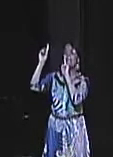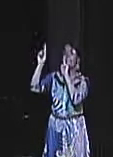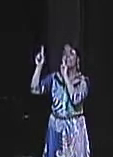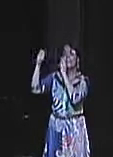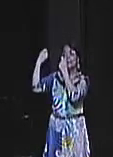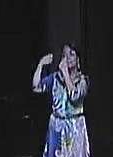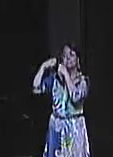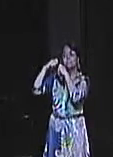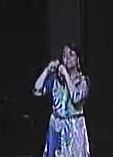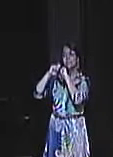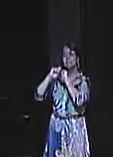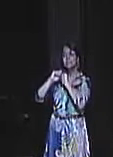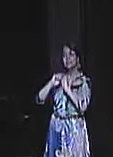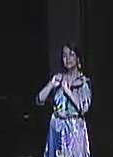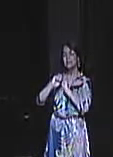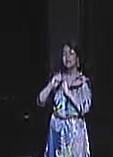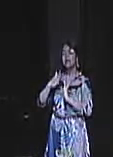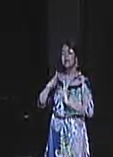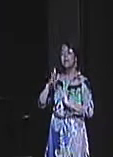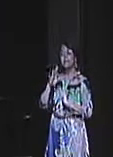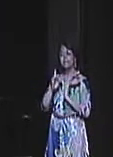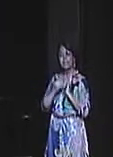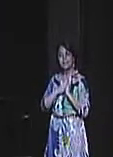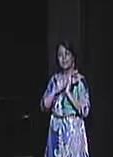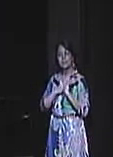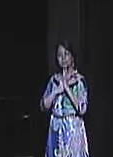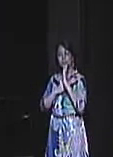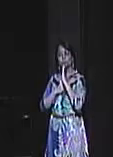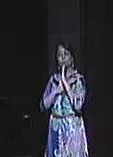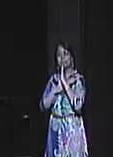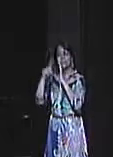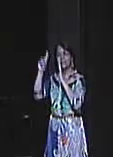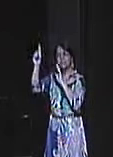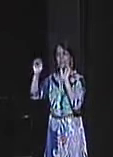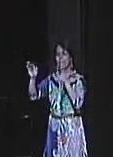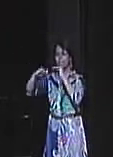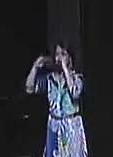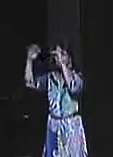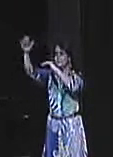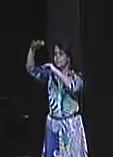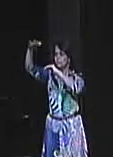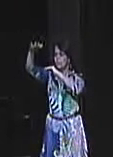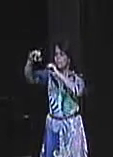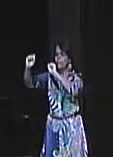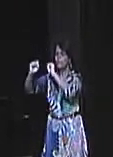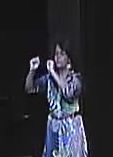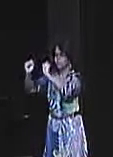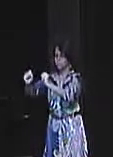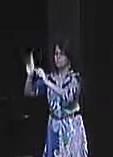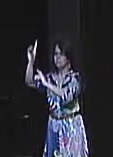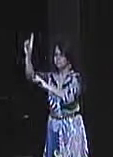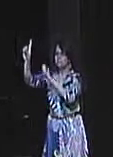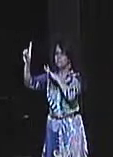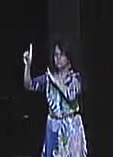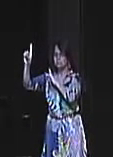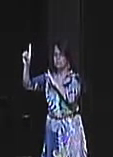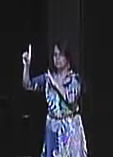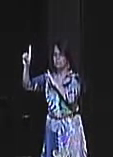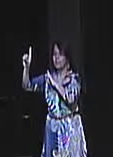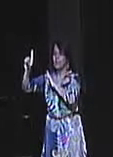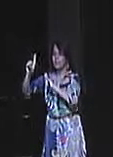pecado se eu não tivesse a força o poder a capacitação necessária para que eu pudesse